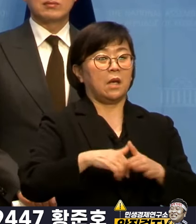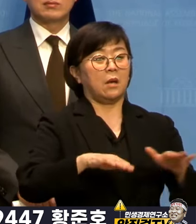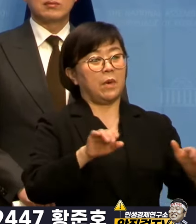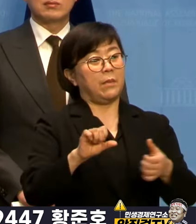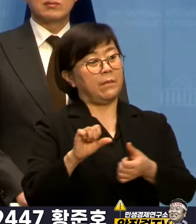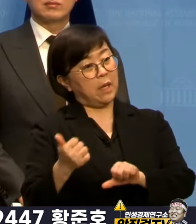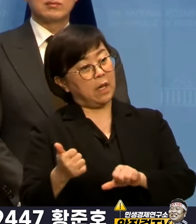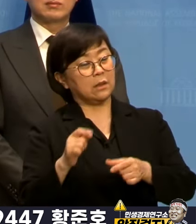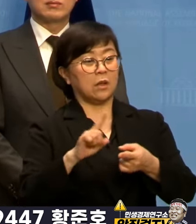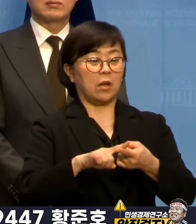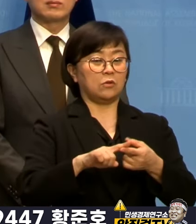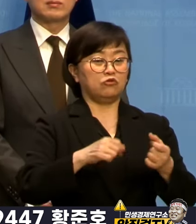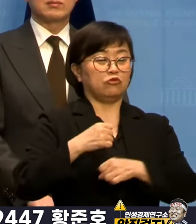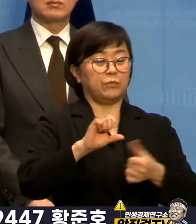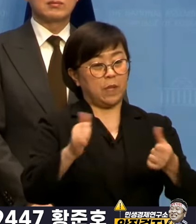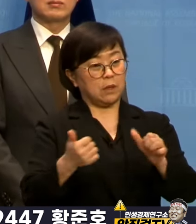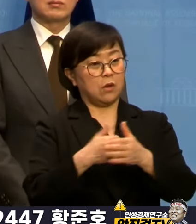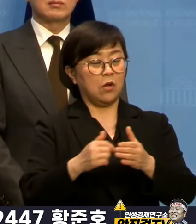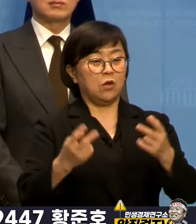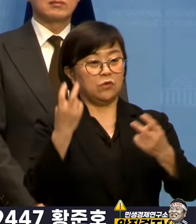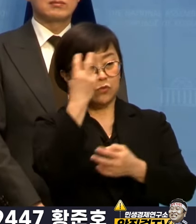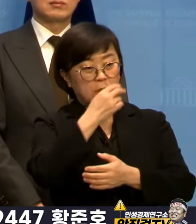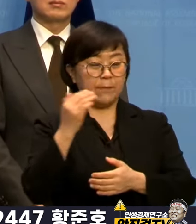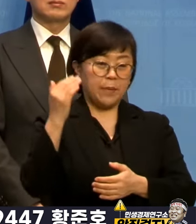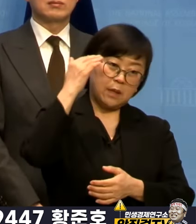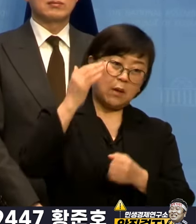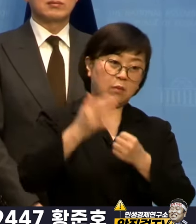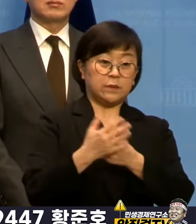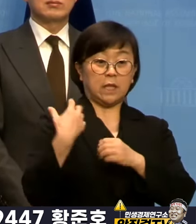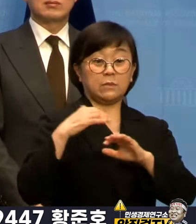사건의 책임자이자 그것을 수사를 방해하고